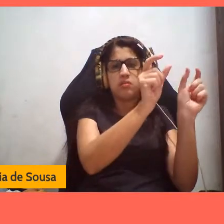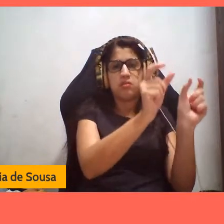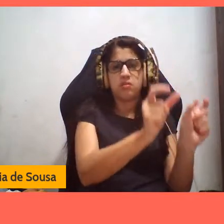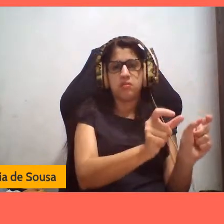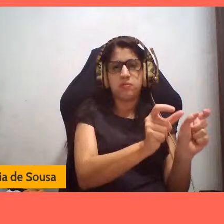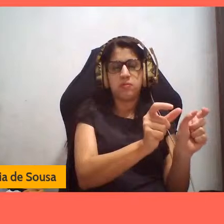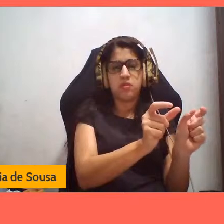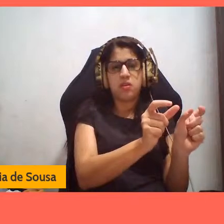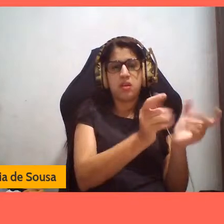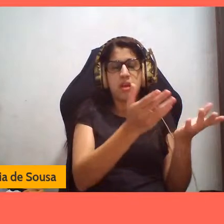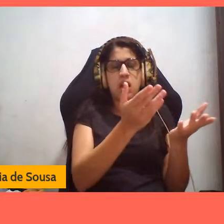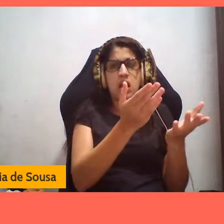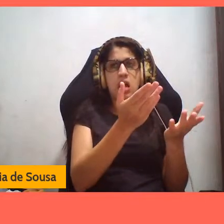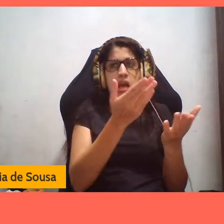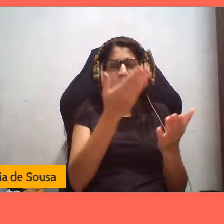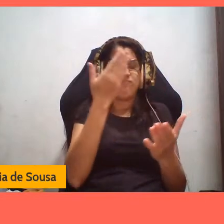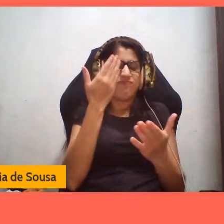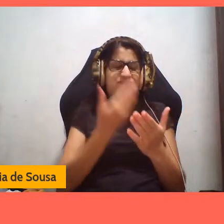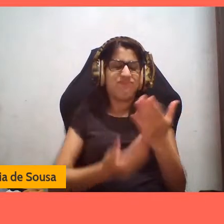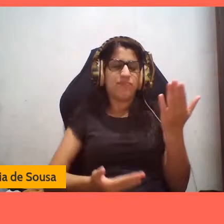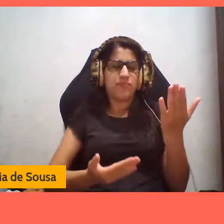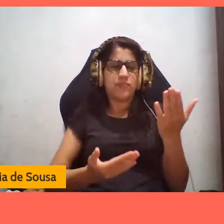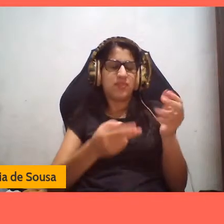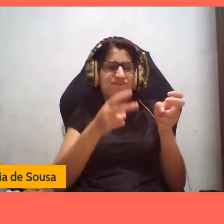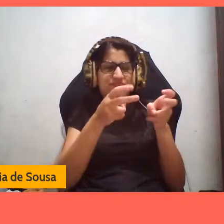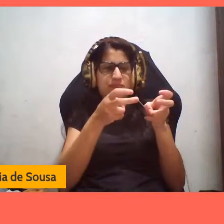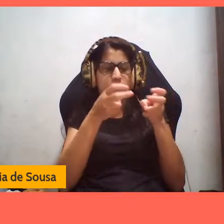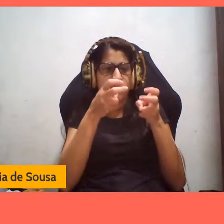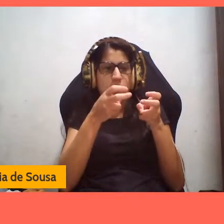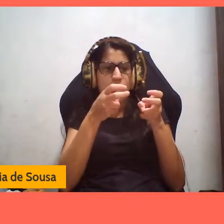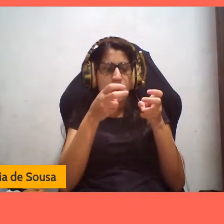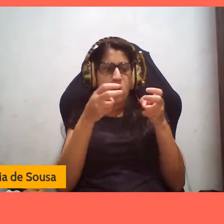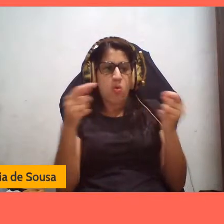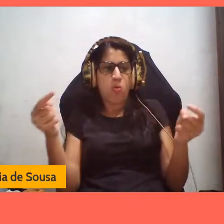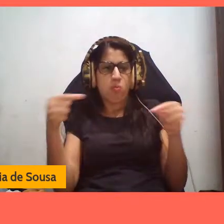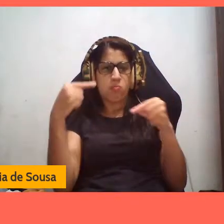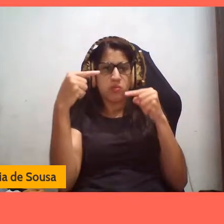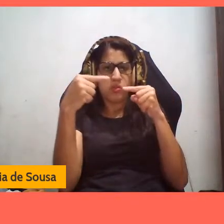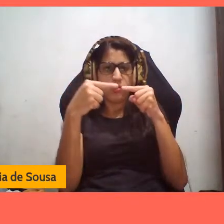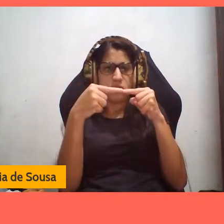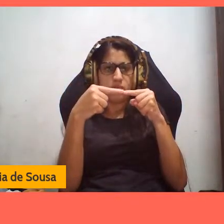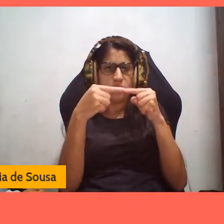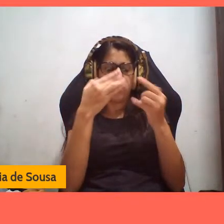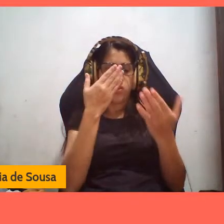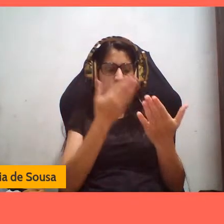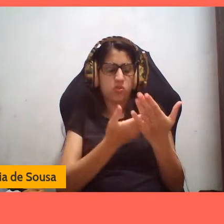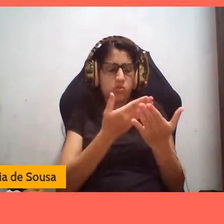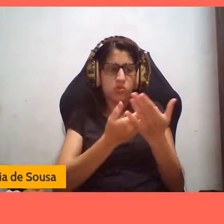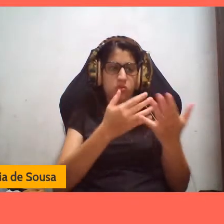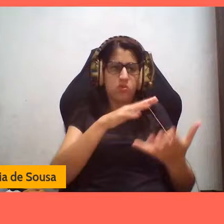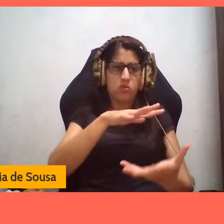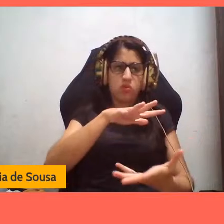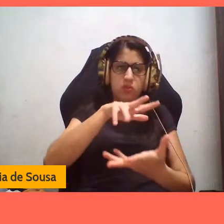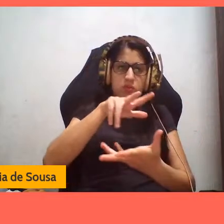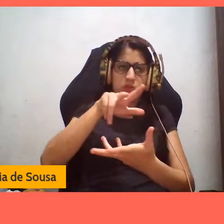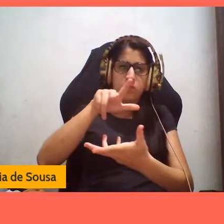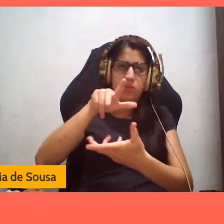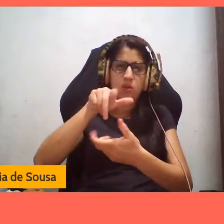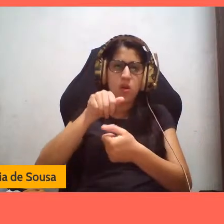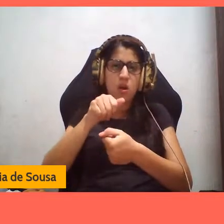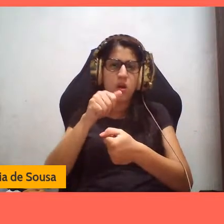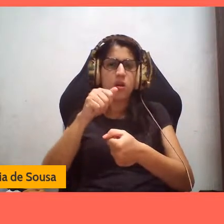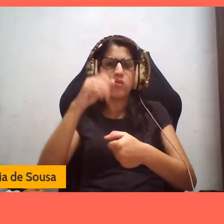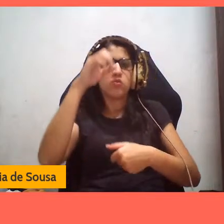Terminamos perdendo de vista que o objeto de estudo do universo, do